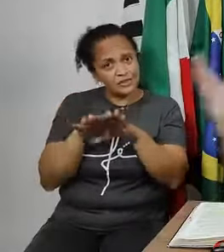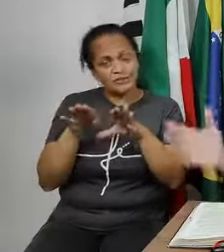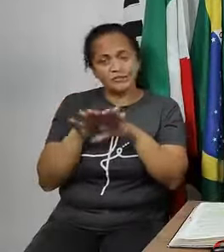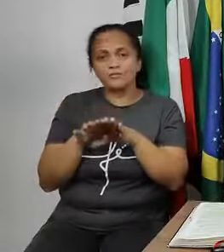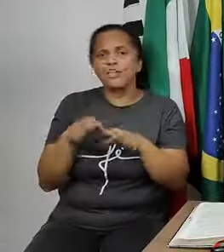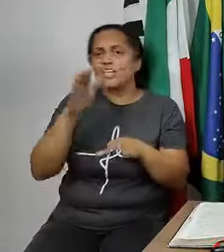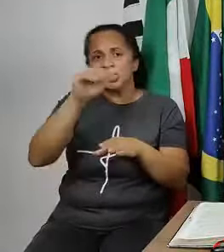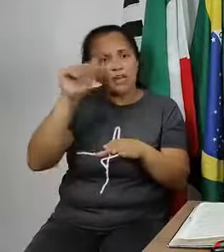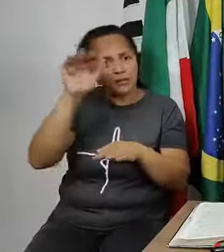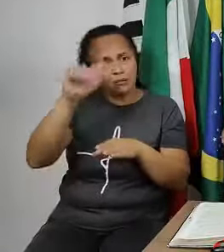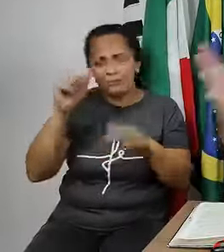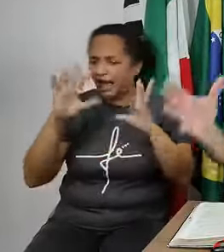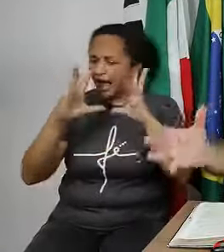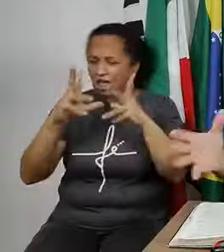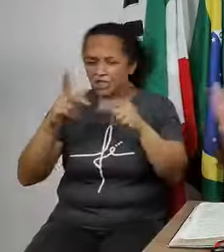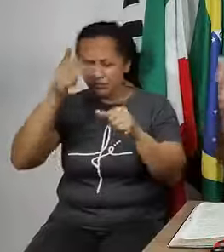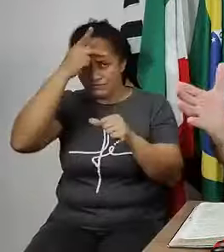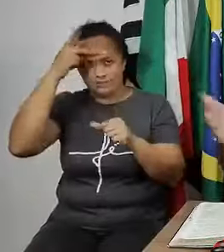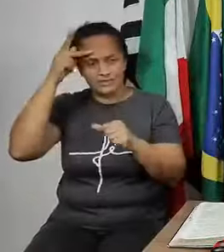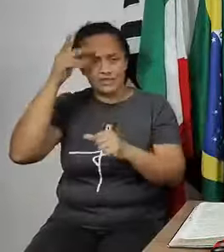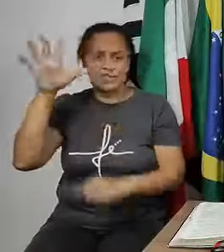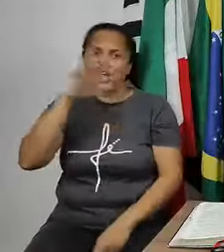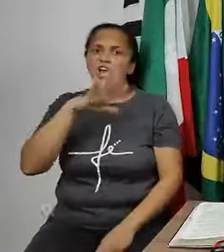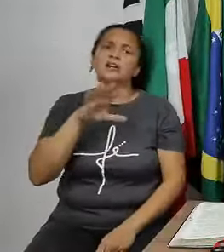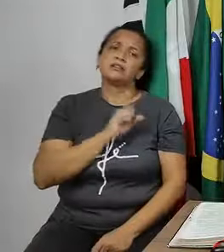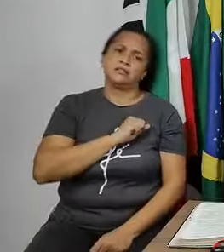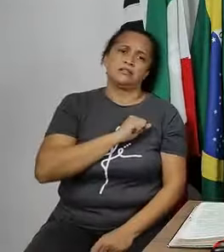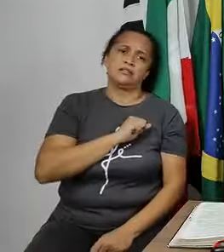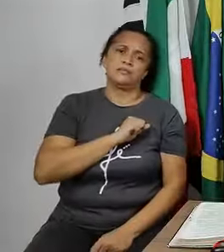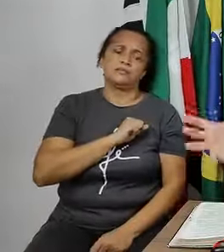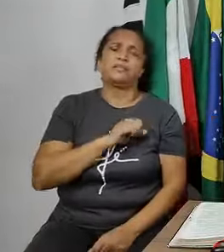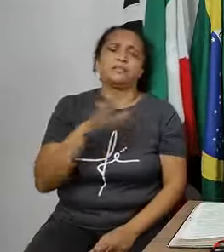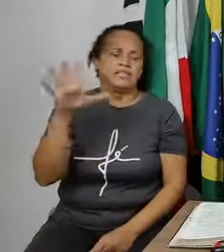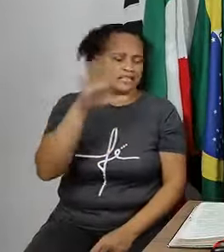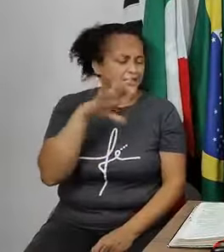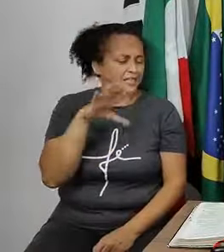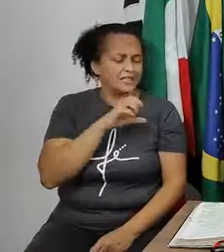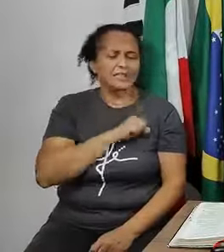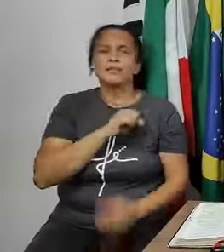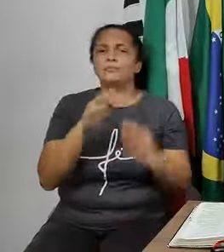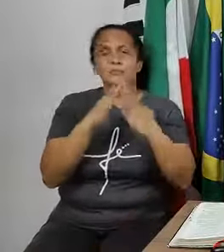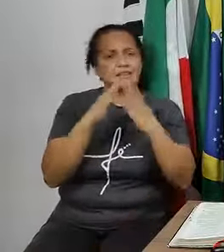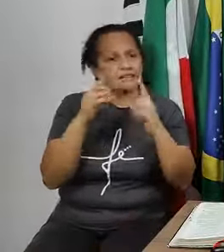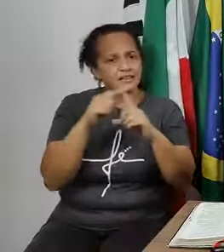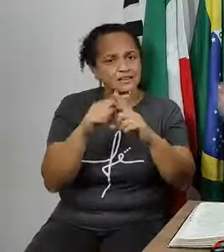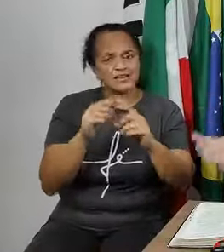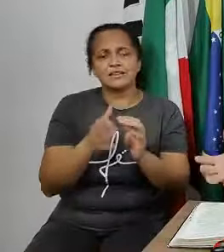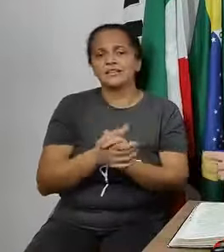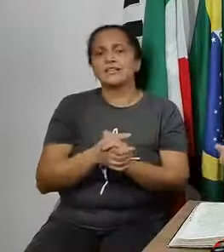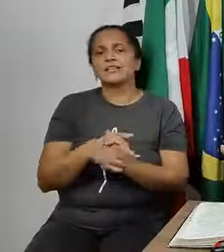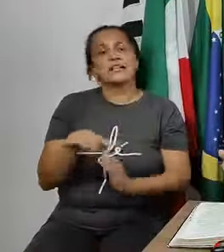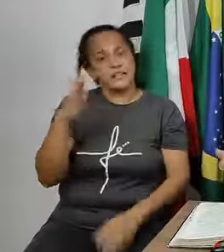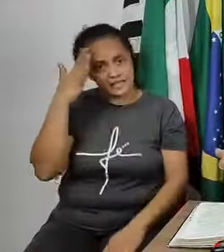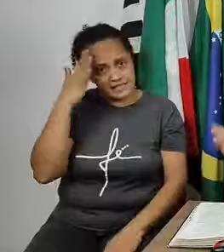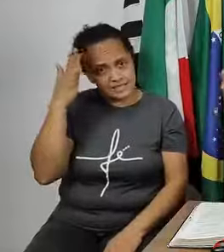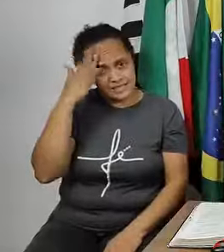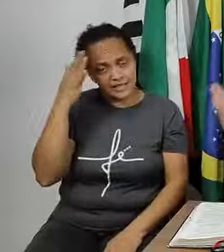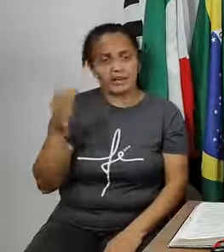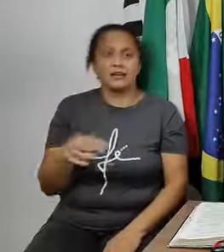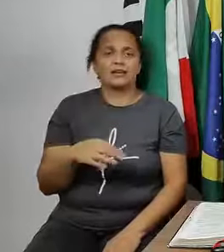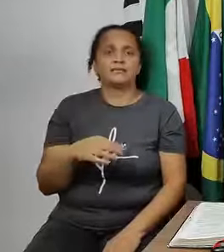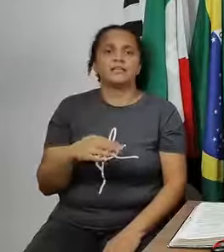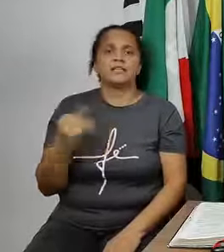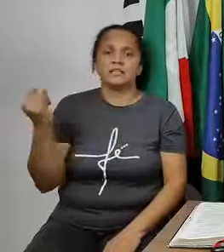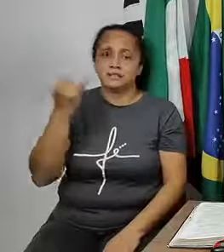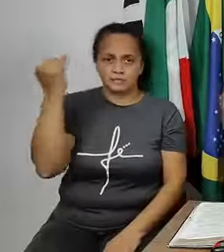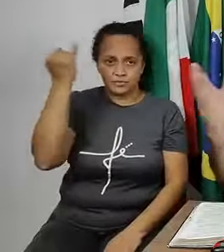IHM, os membros, todos aqueles que amam esse ministério, amam a visão, e reconhecem todo o